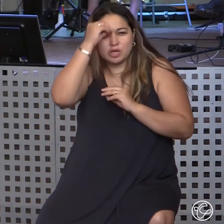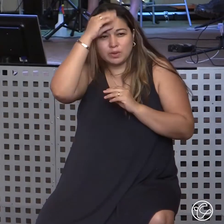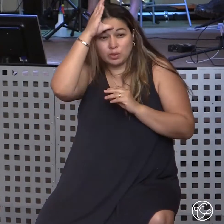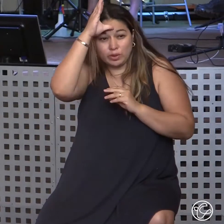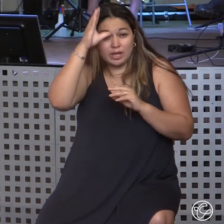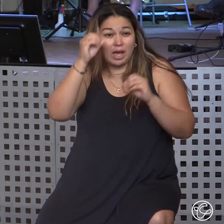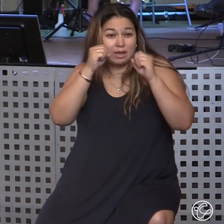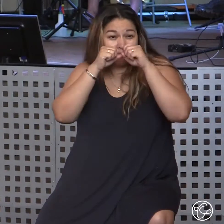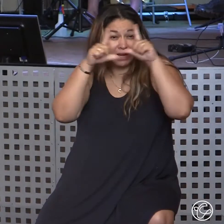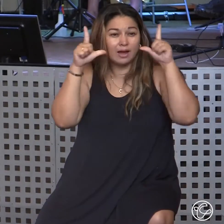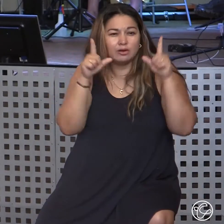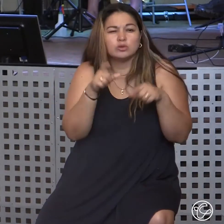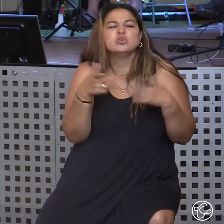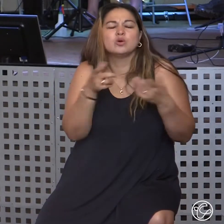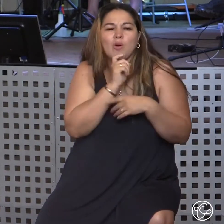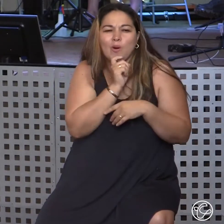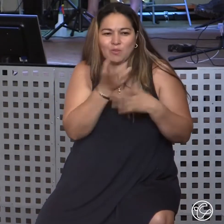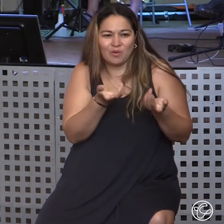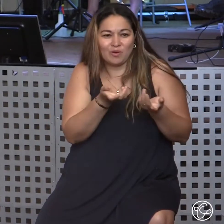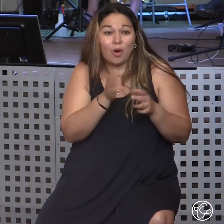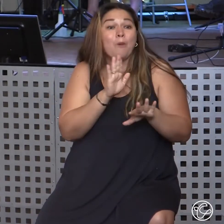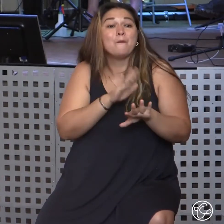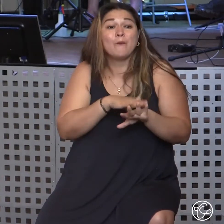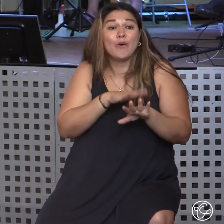Pero sigo.